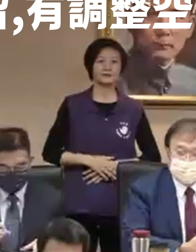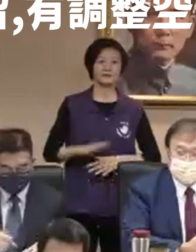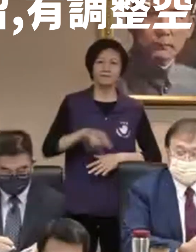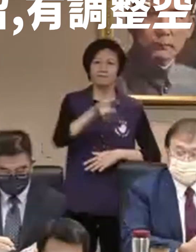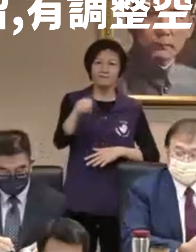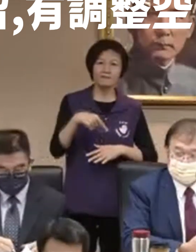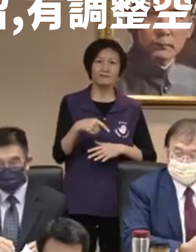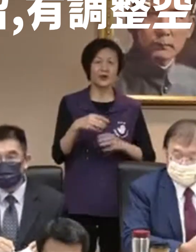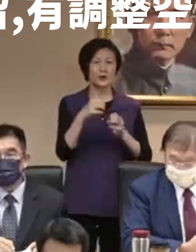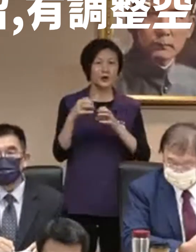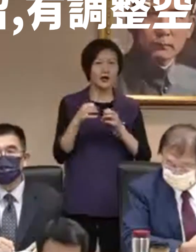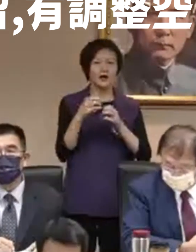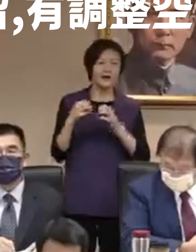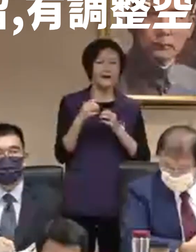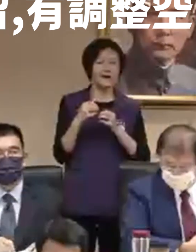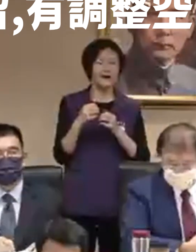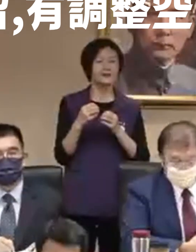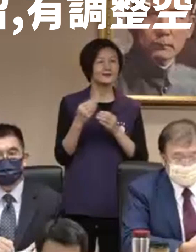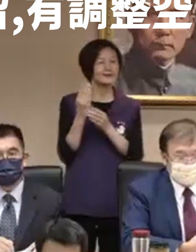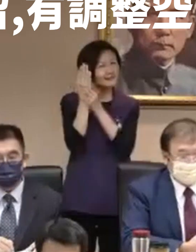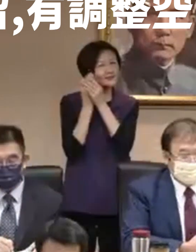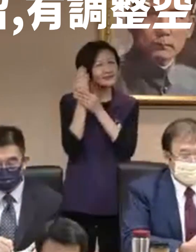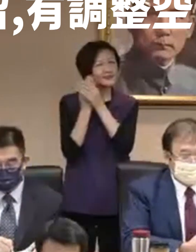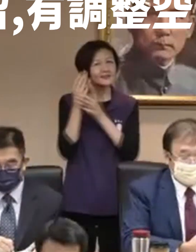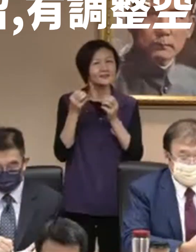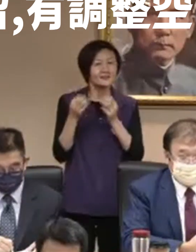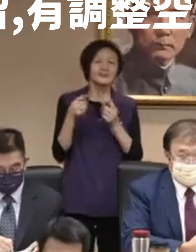的一个激荡，会创造